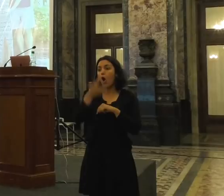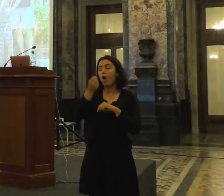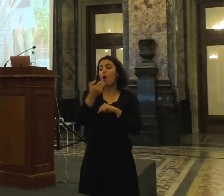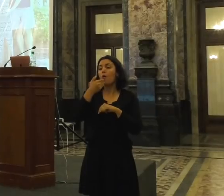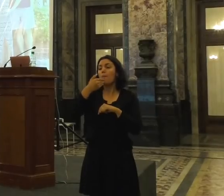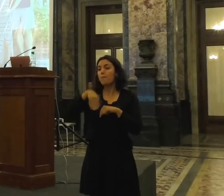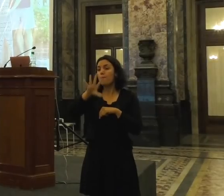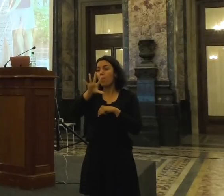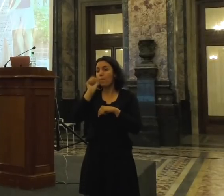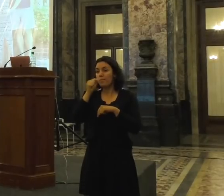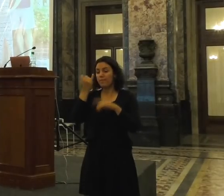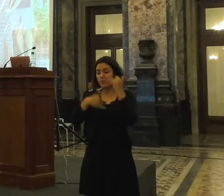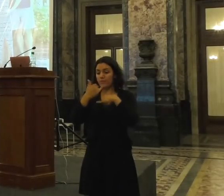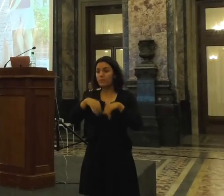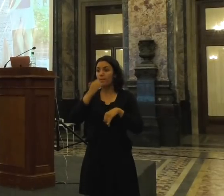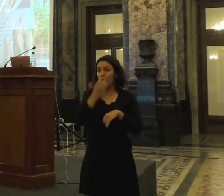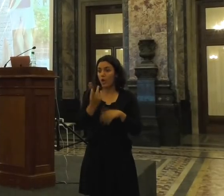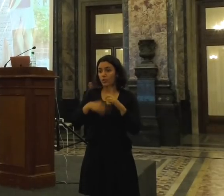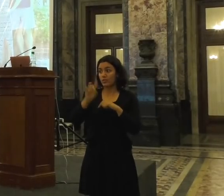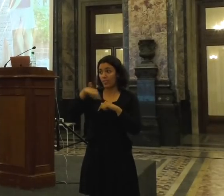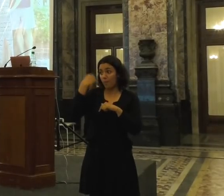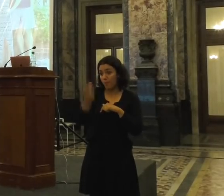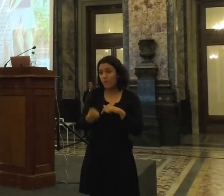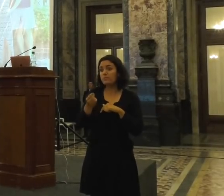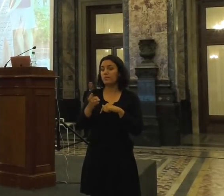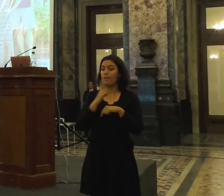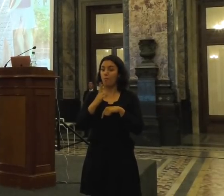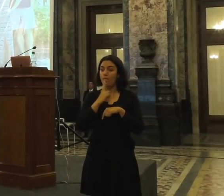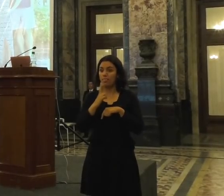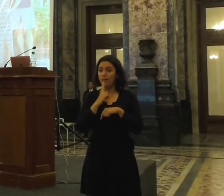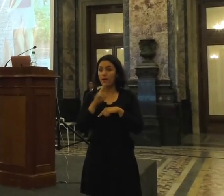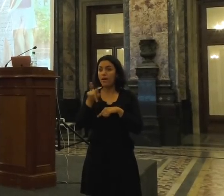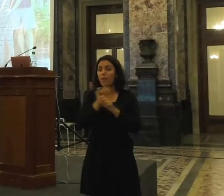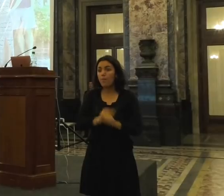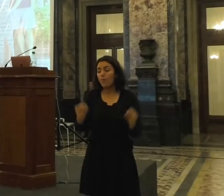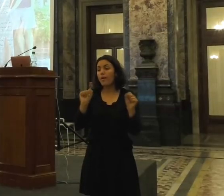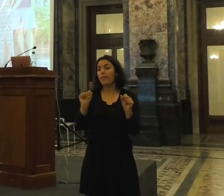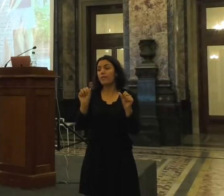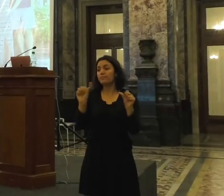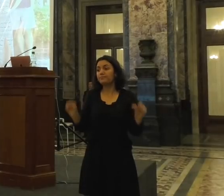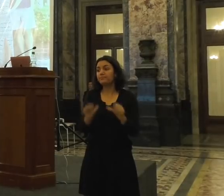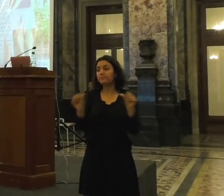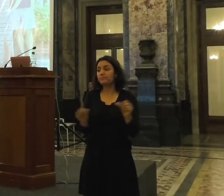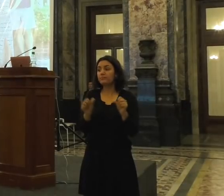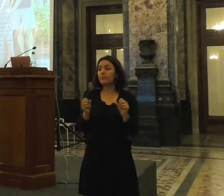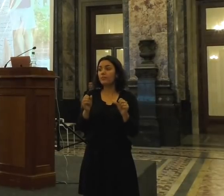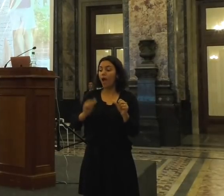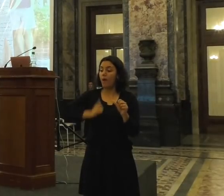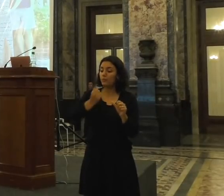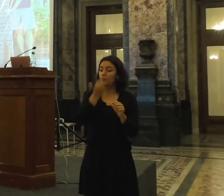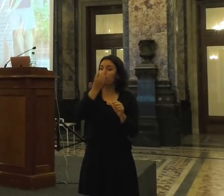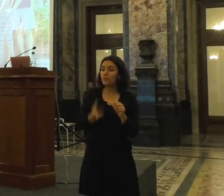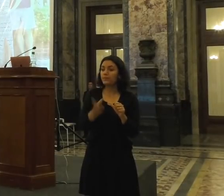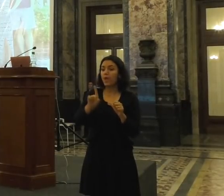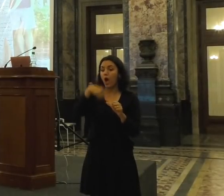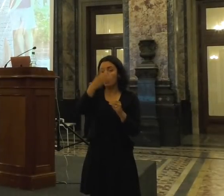eso pueda después, en forma de feedback, generar el beneficio a otros lugares. Lo hemos